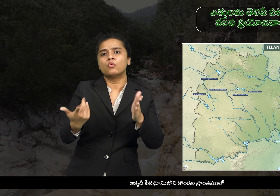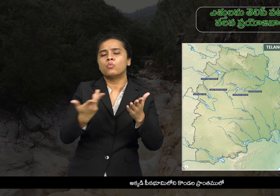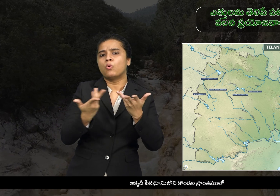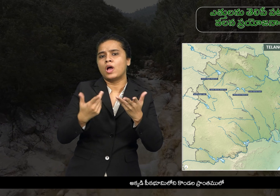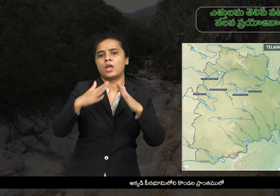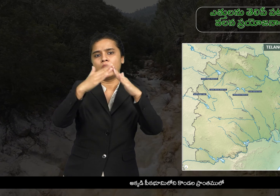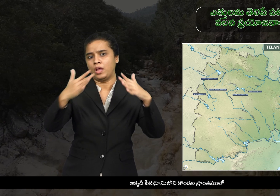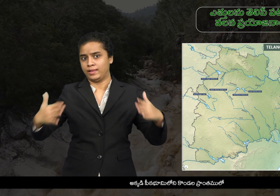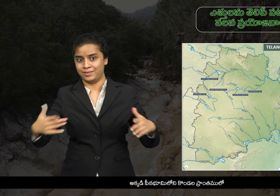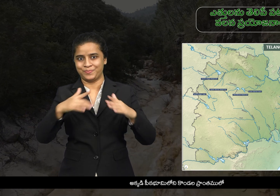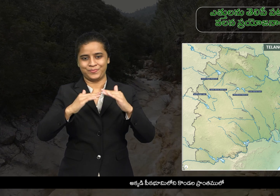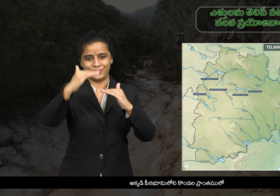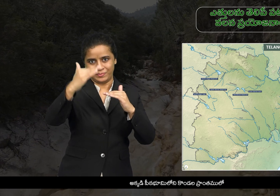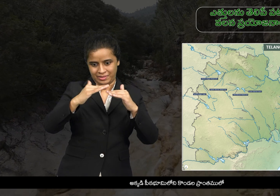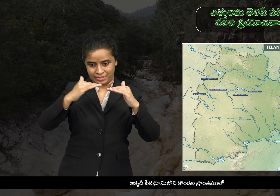అక్కడ పీఠభూమిలోని కొండల ప్రాంతంలో